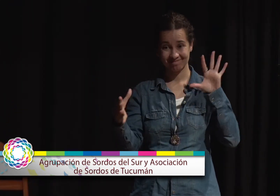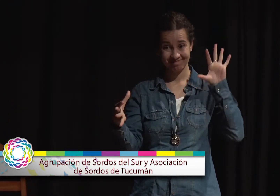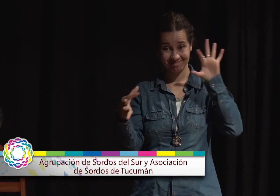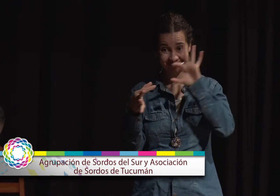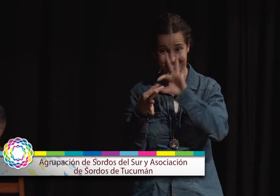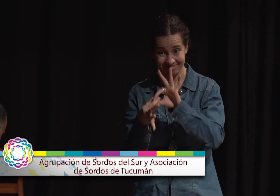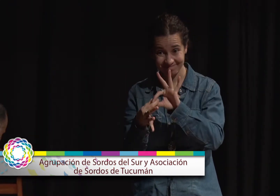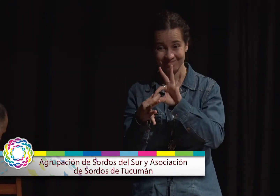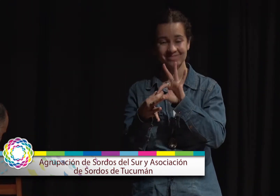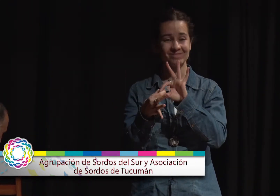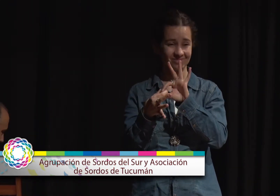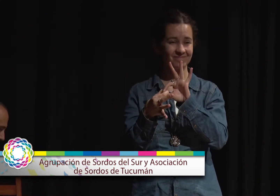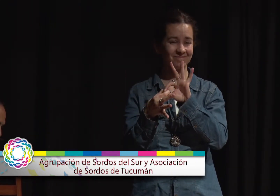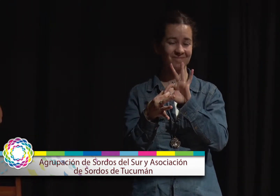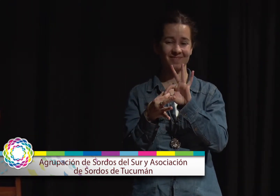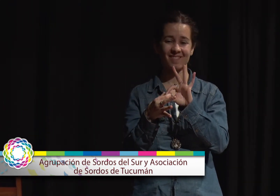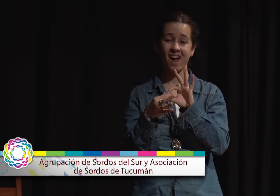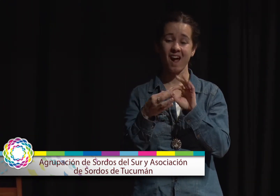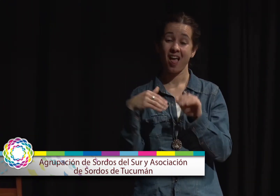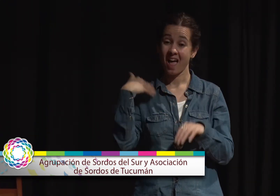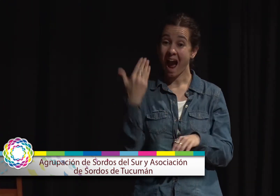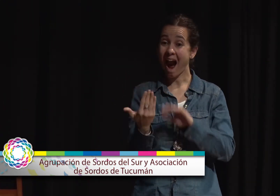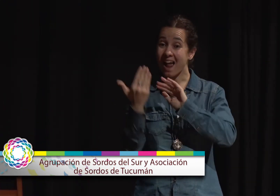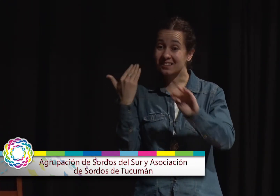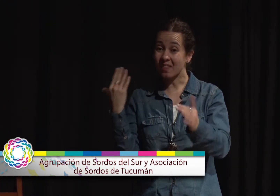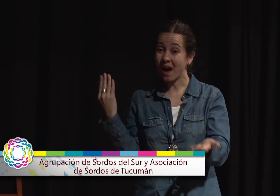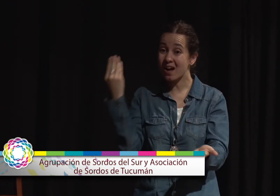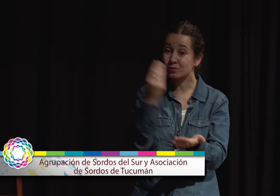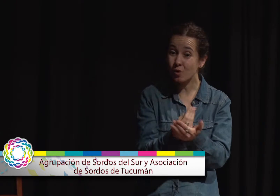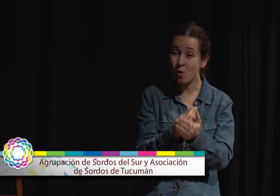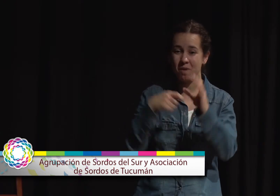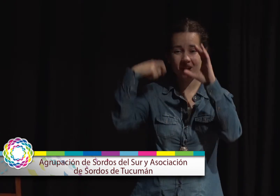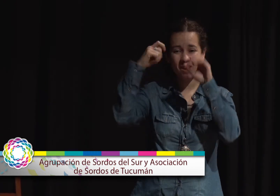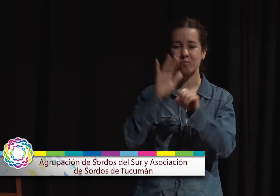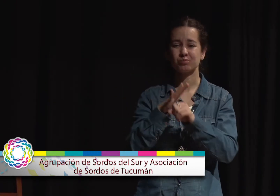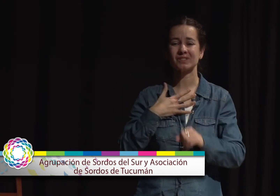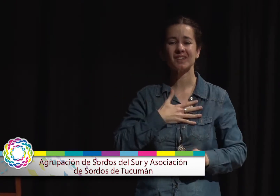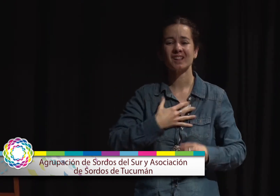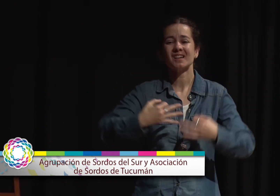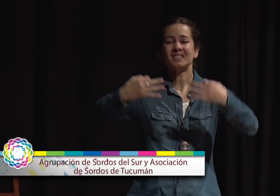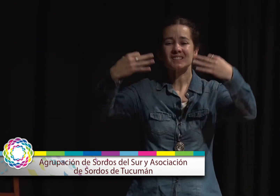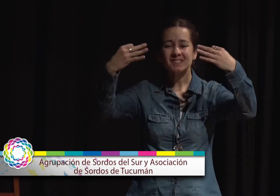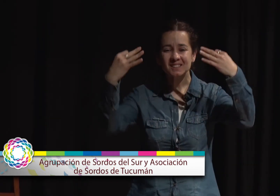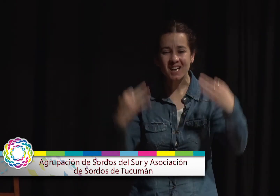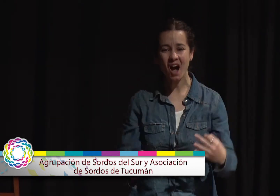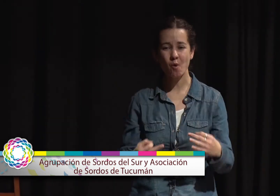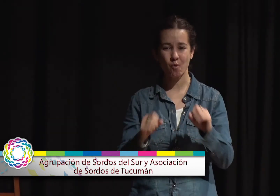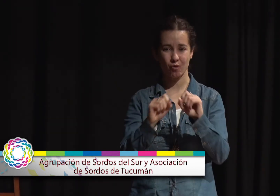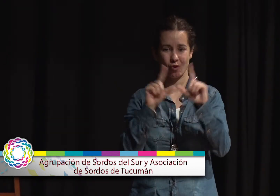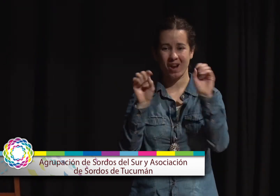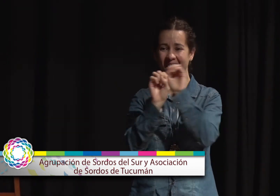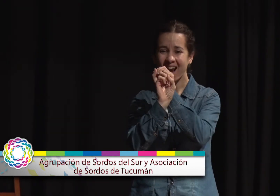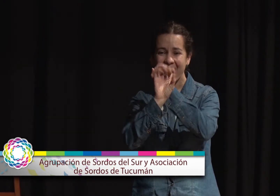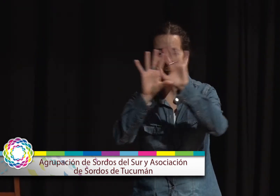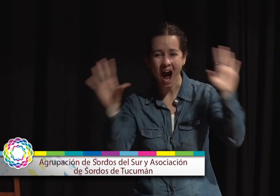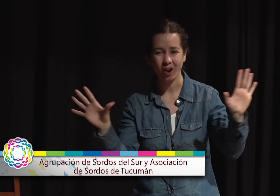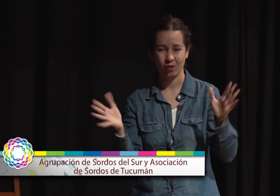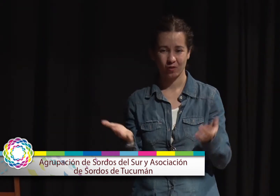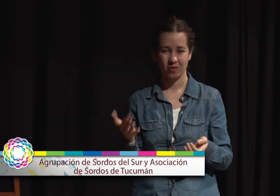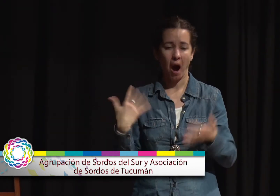relación a lo que pasa dentro de los canales. También es importante trabajar en conjunto. Es importante que todos los intérpretes den